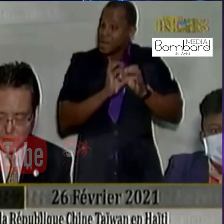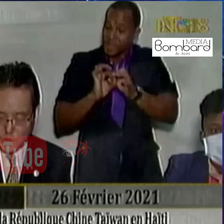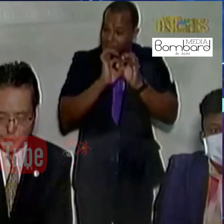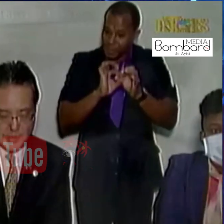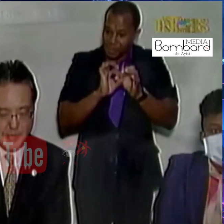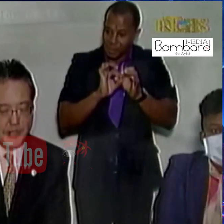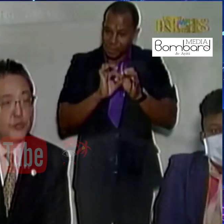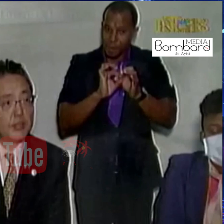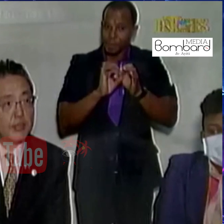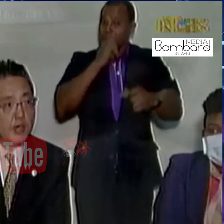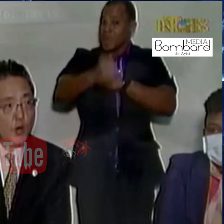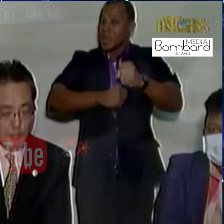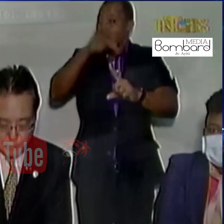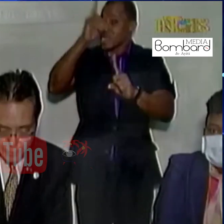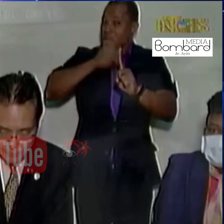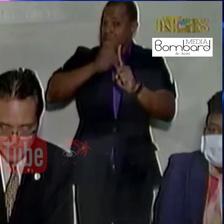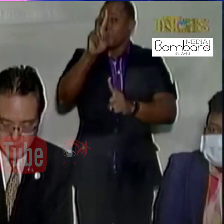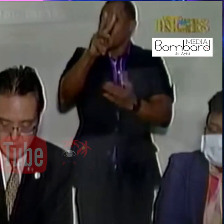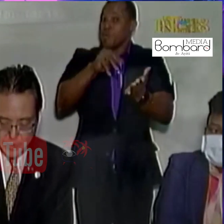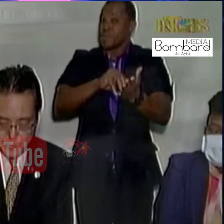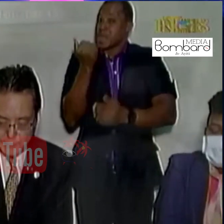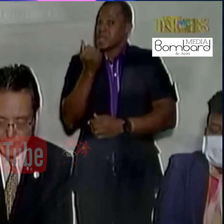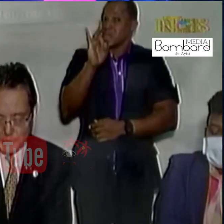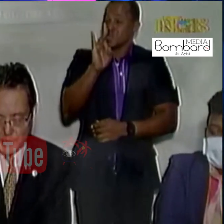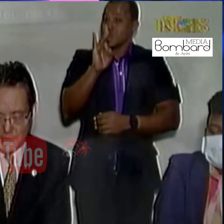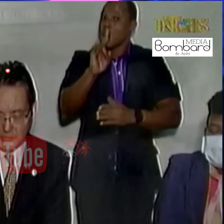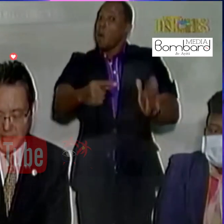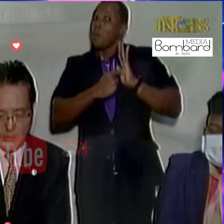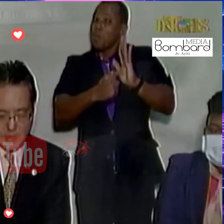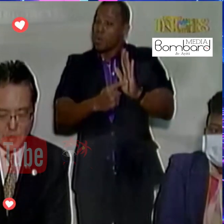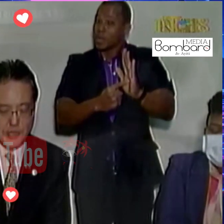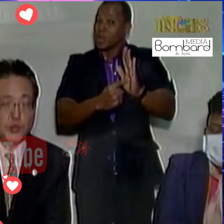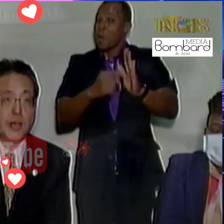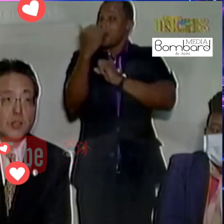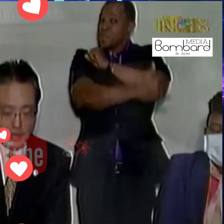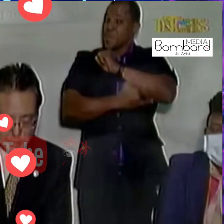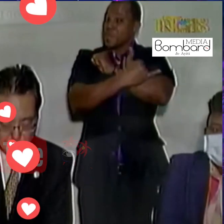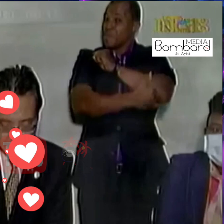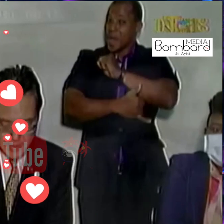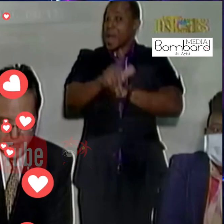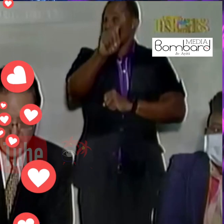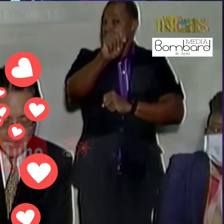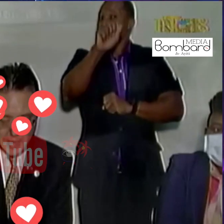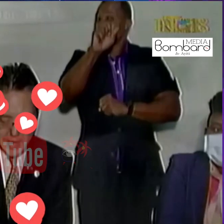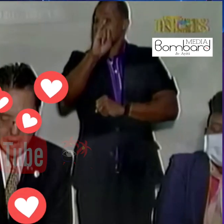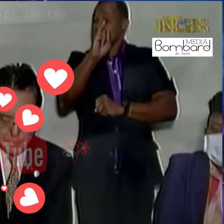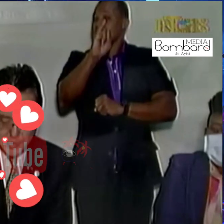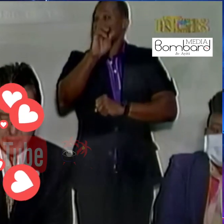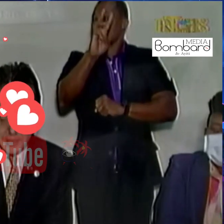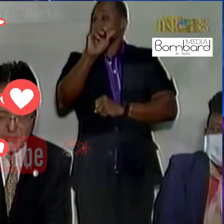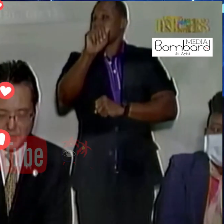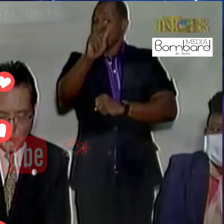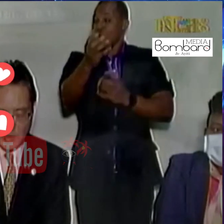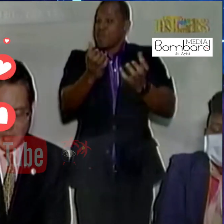naissante depuis 2018 prouve une fois de plus que Taïwan continue à contribuer à